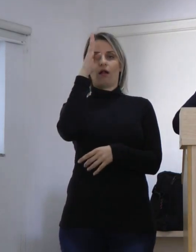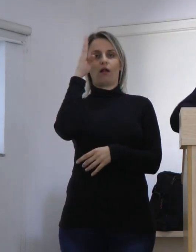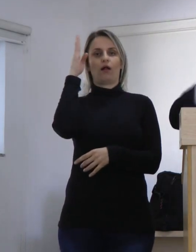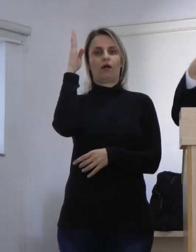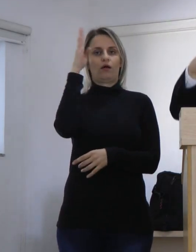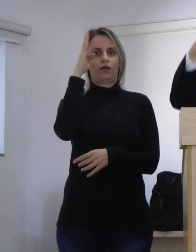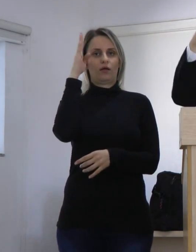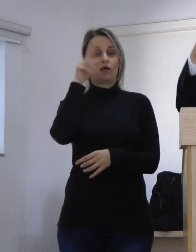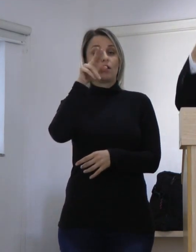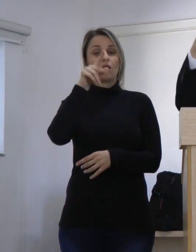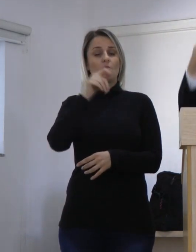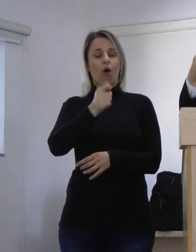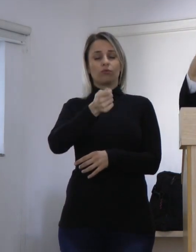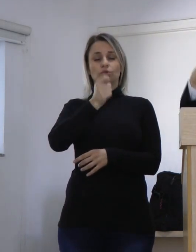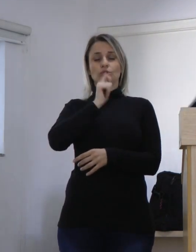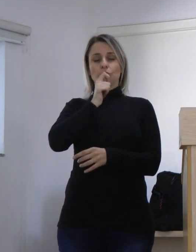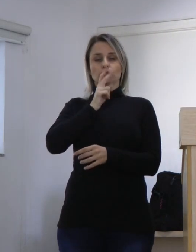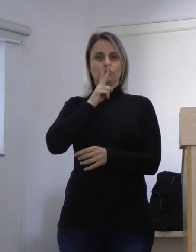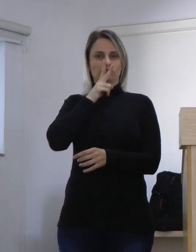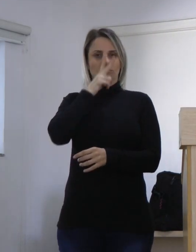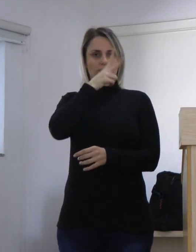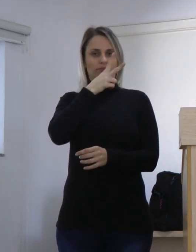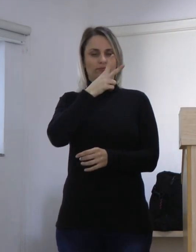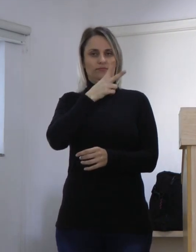É como se fosse uma droga extremamente poderosa.